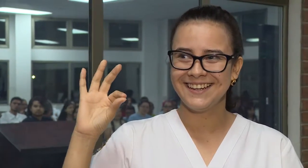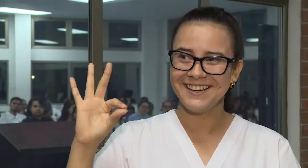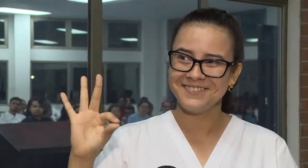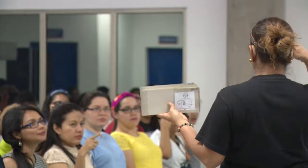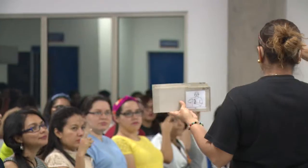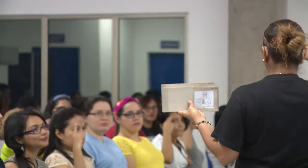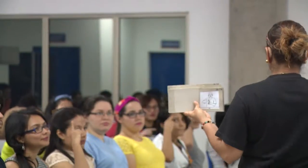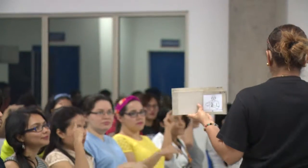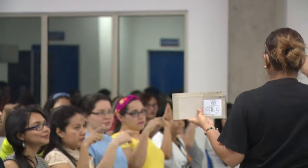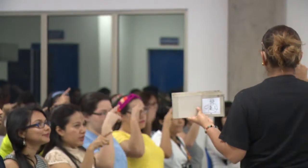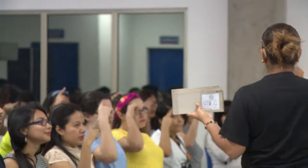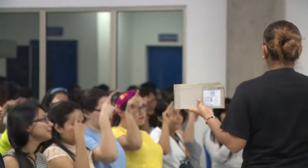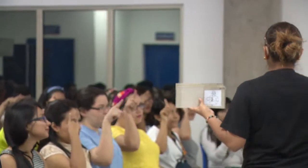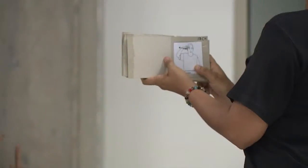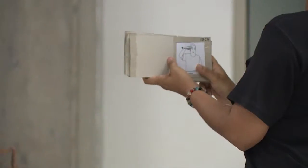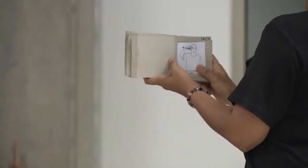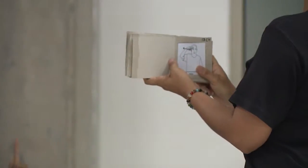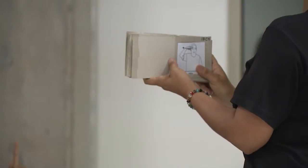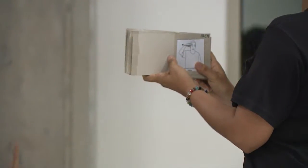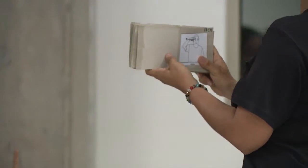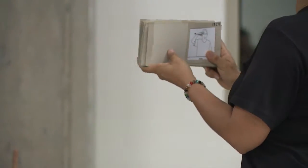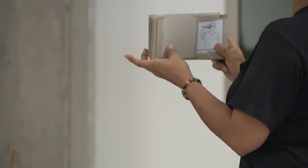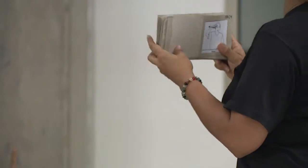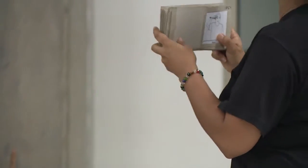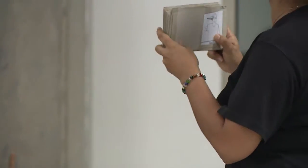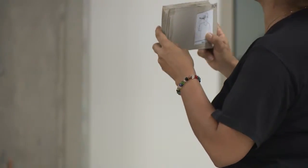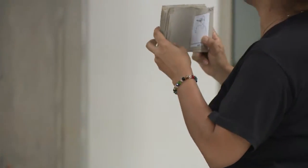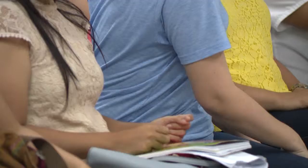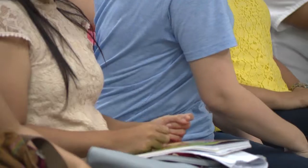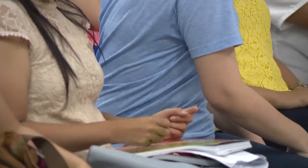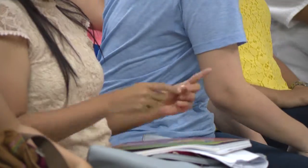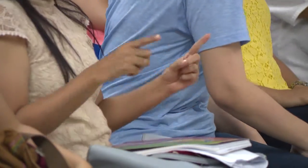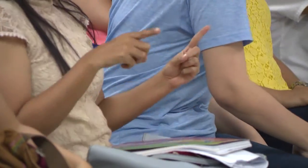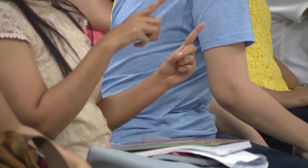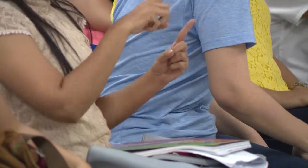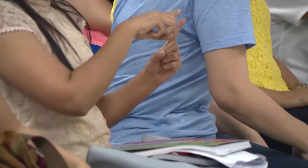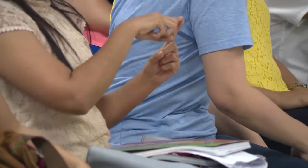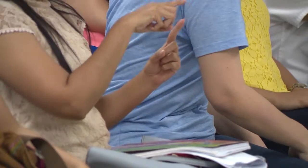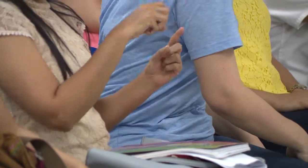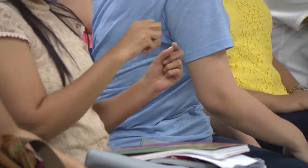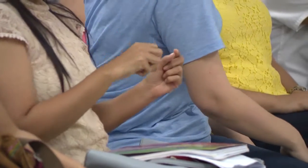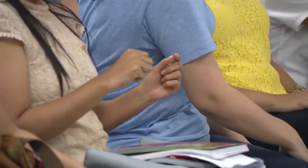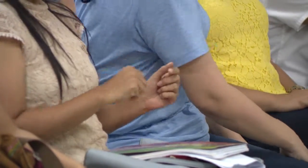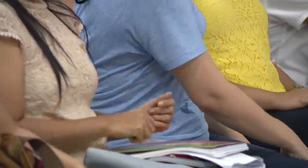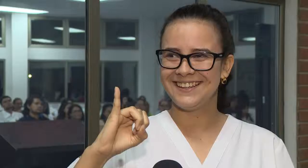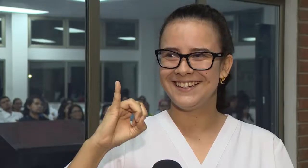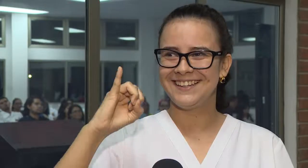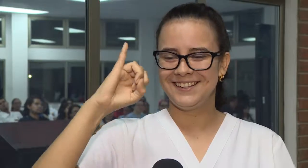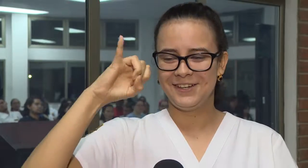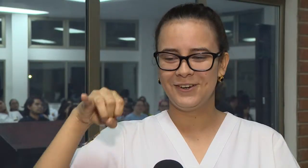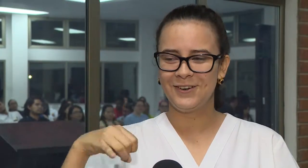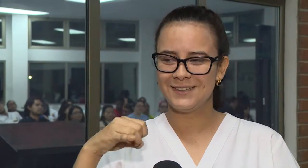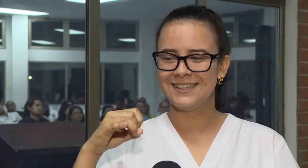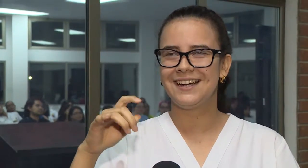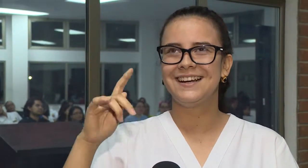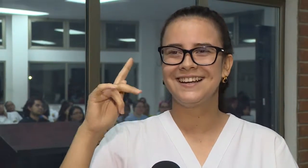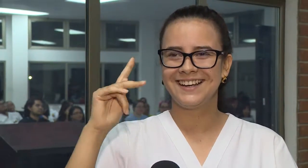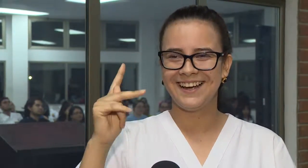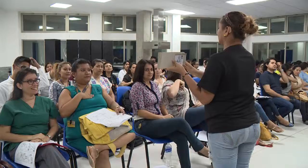F, G, G, H, I, J, K.